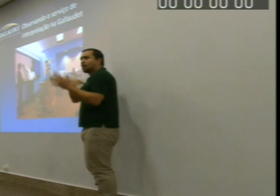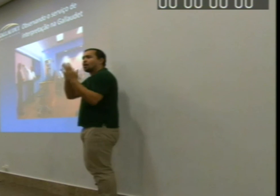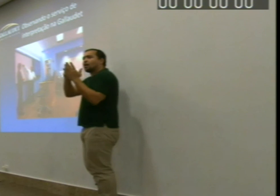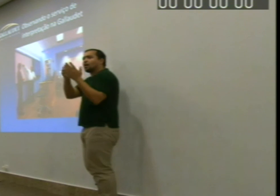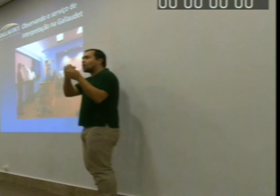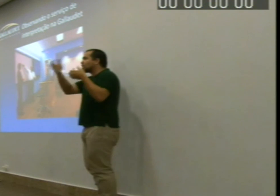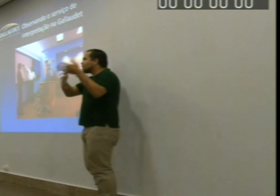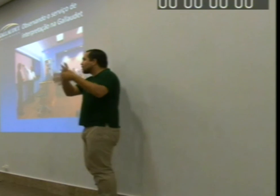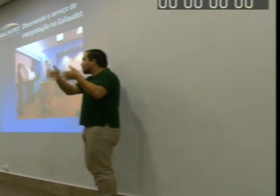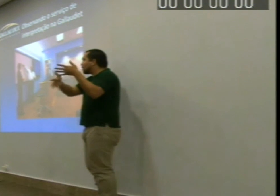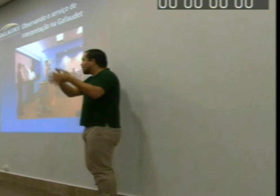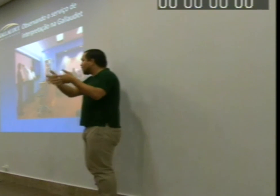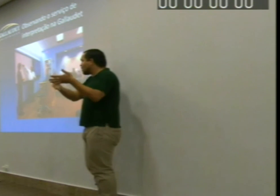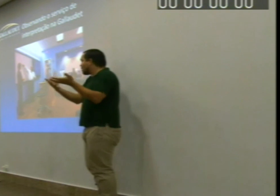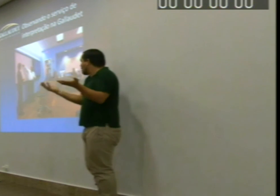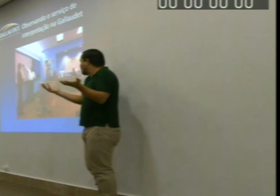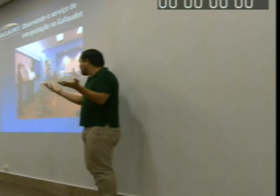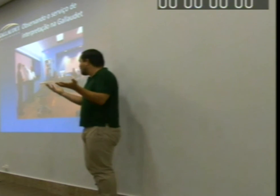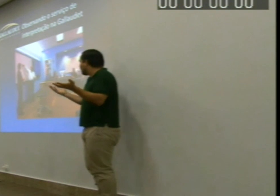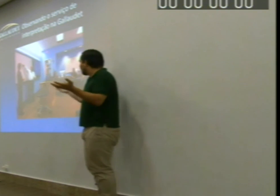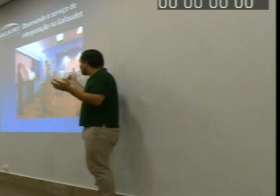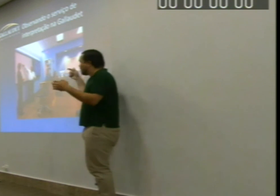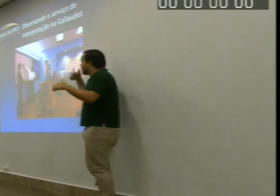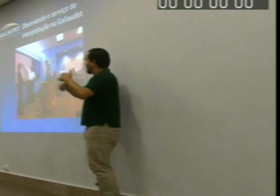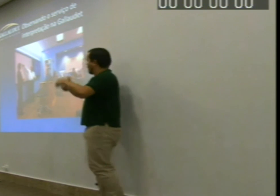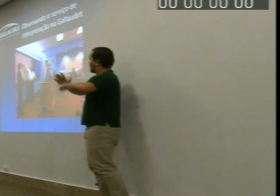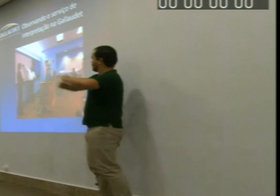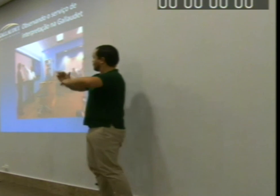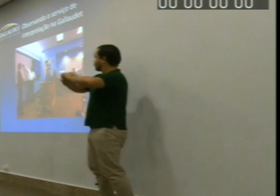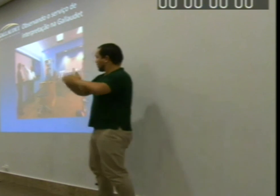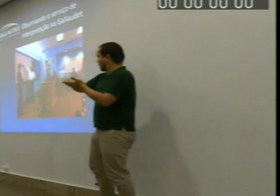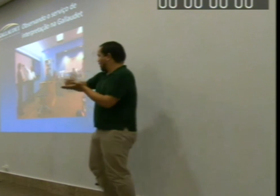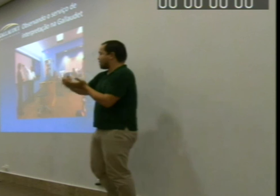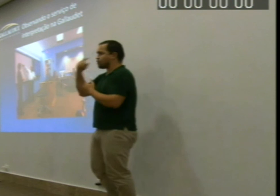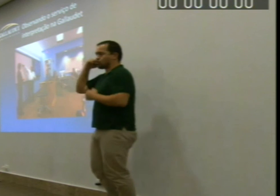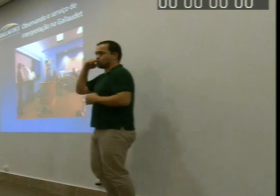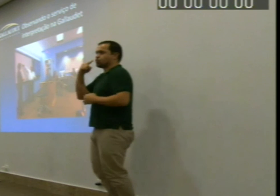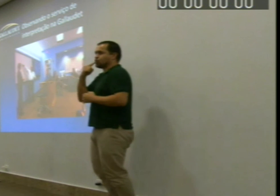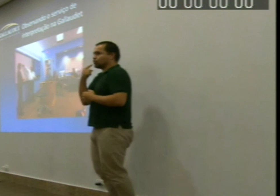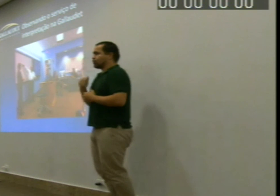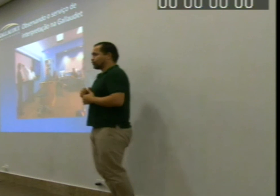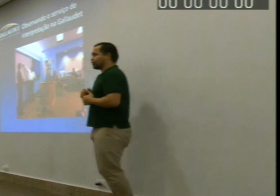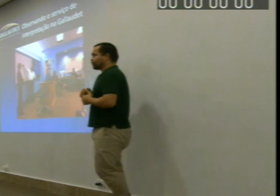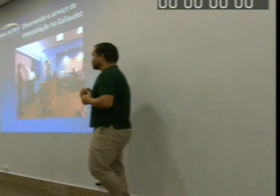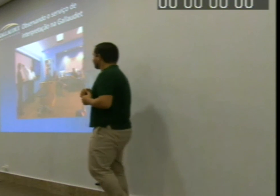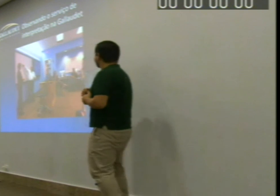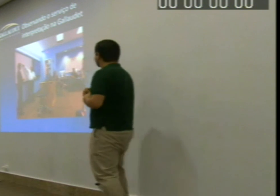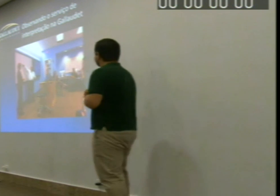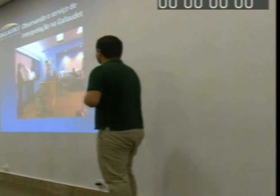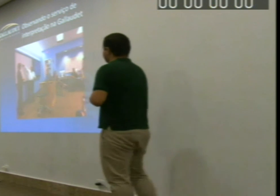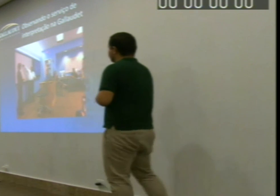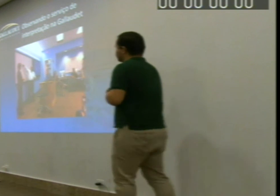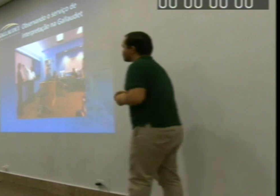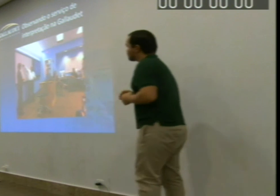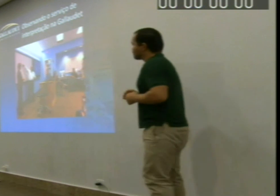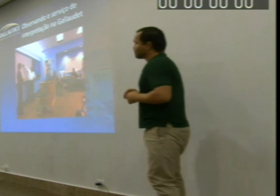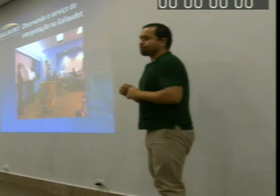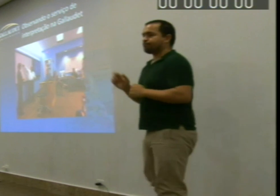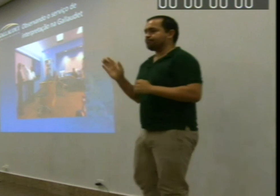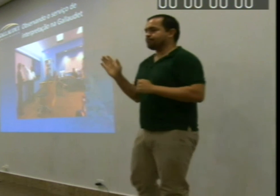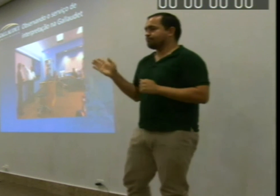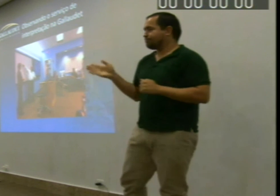ouvinte para copiar língua de sinais não precisa porque é o profissional surdo sim porque ele faz a cópia